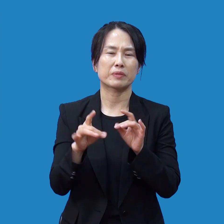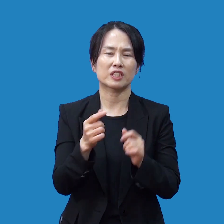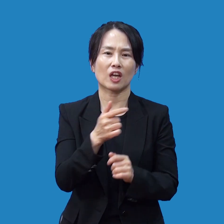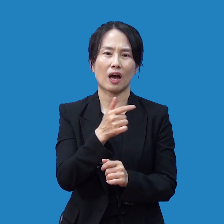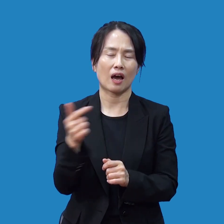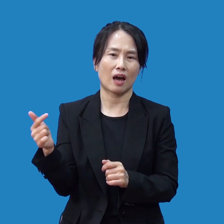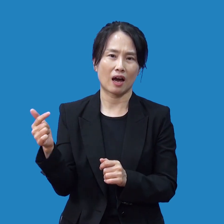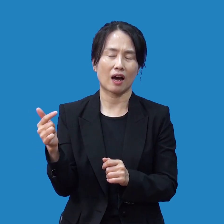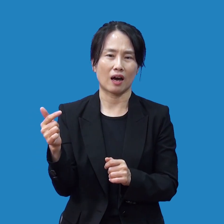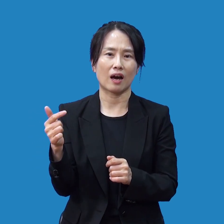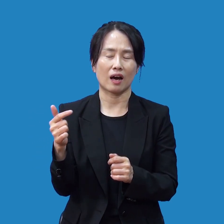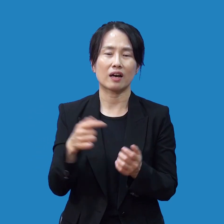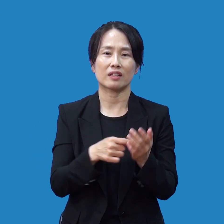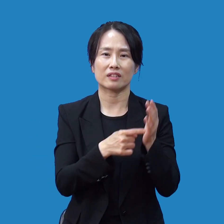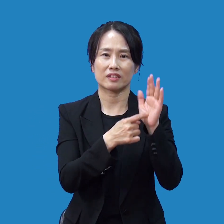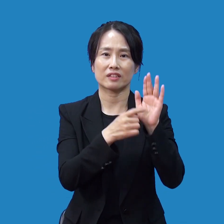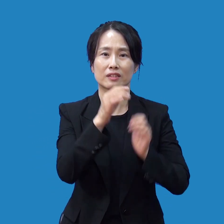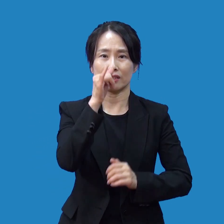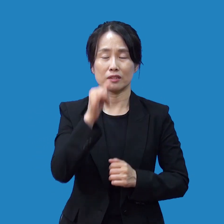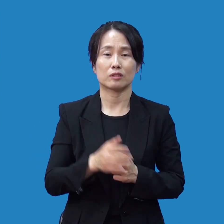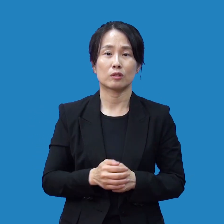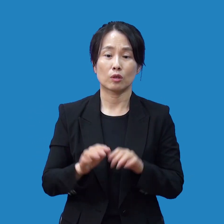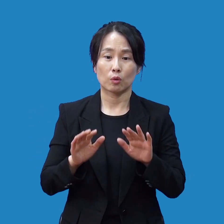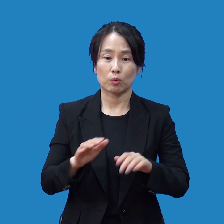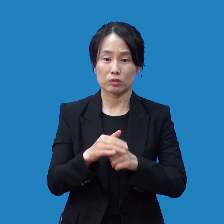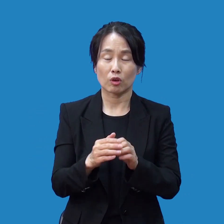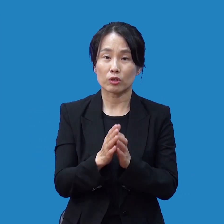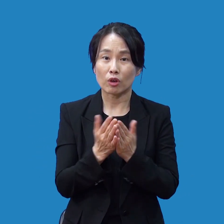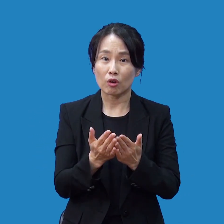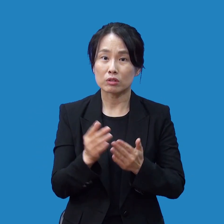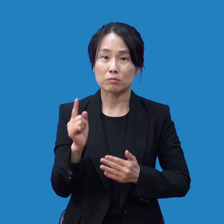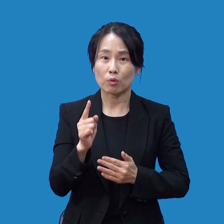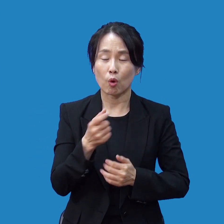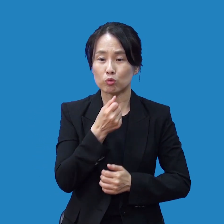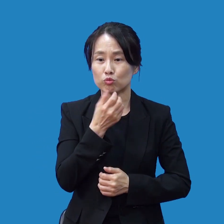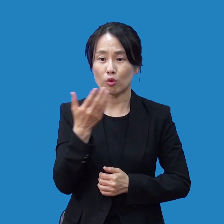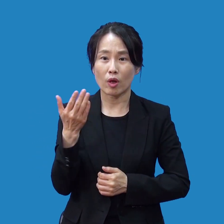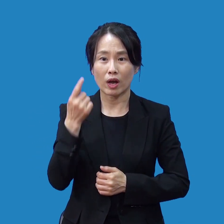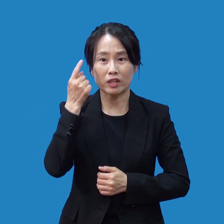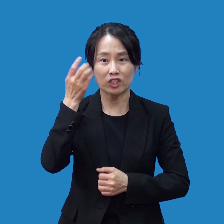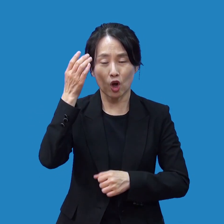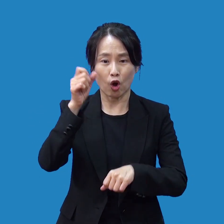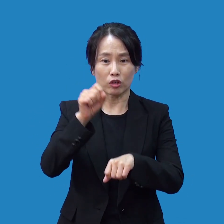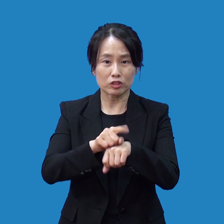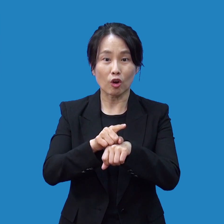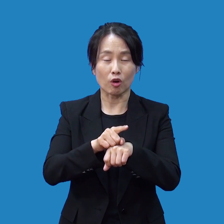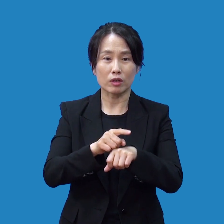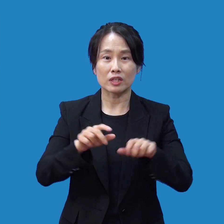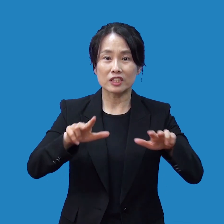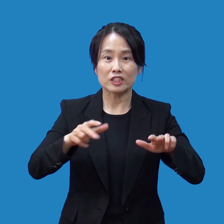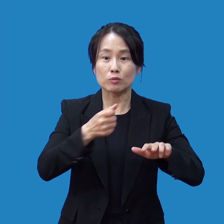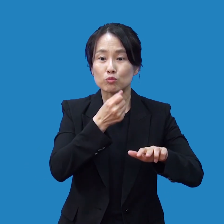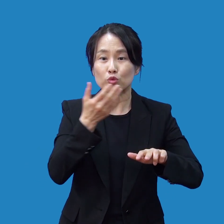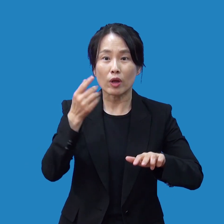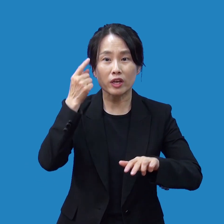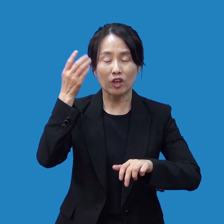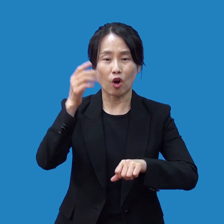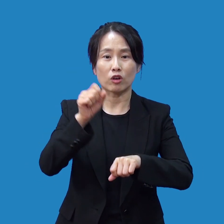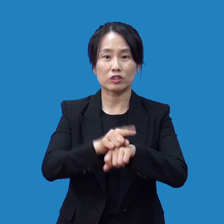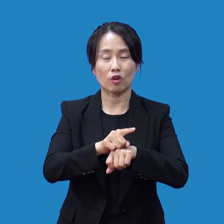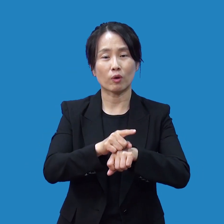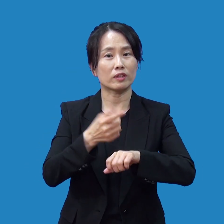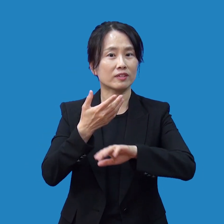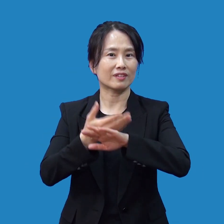있습니다. 오늘 성경은 우리 시대에 유행하는 그 영성과는 다른 영,